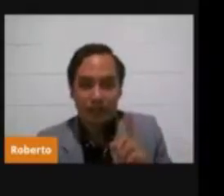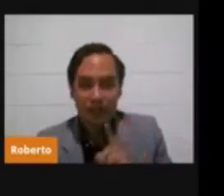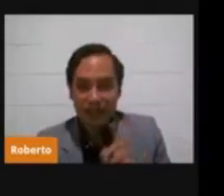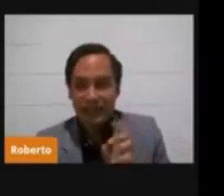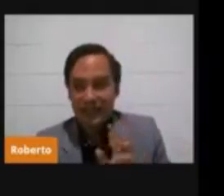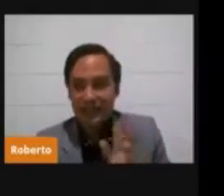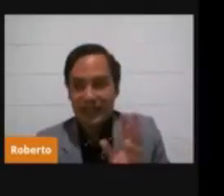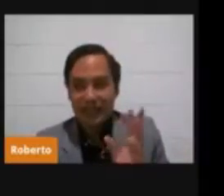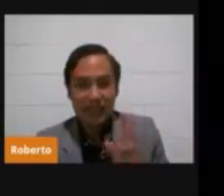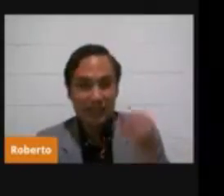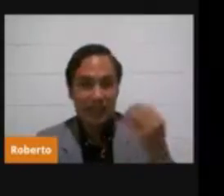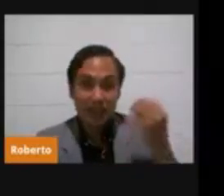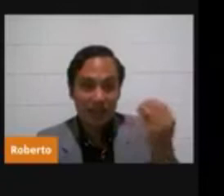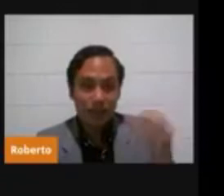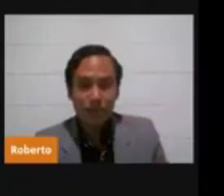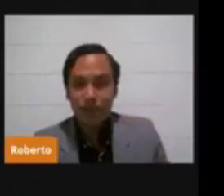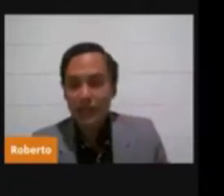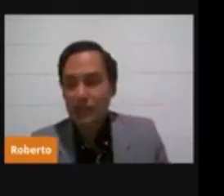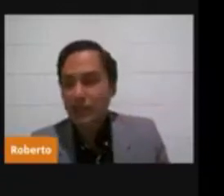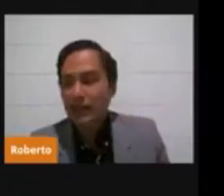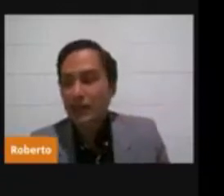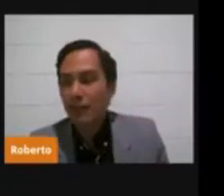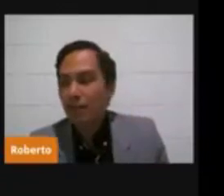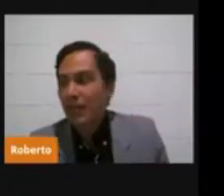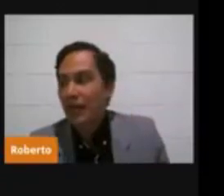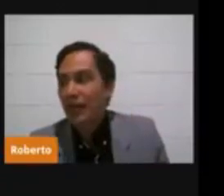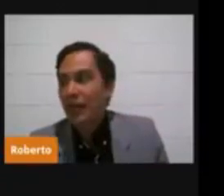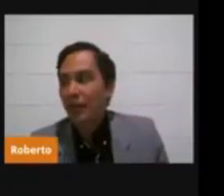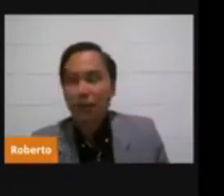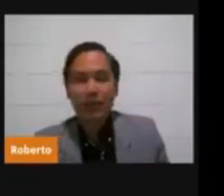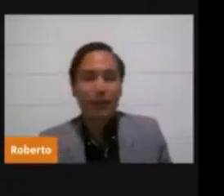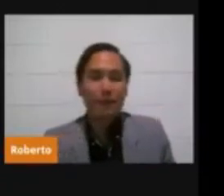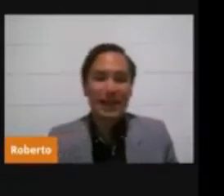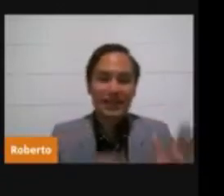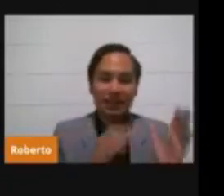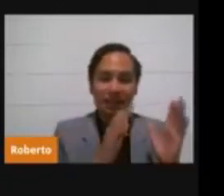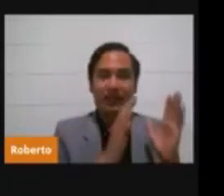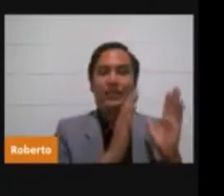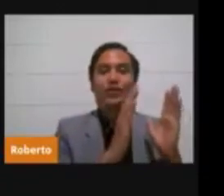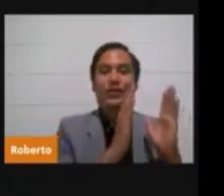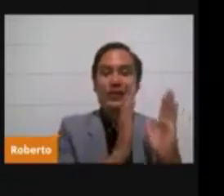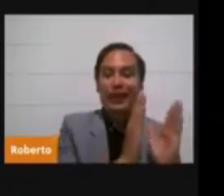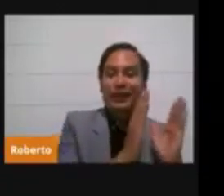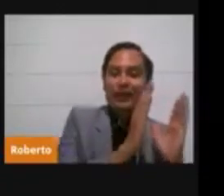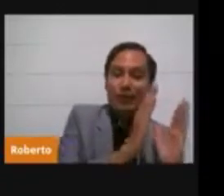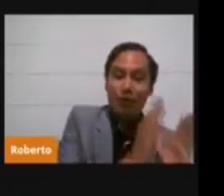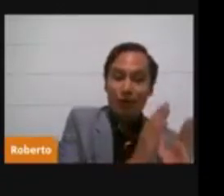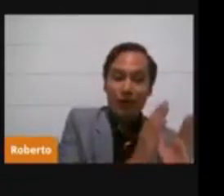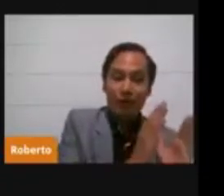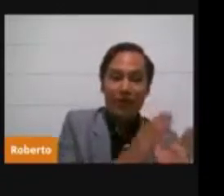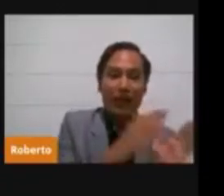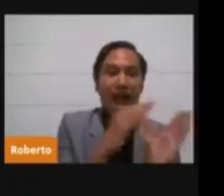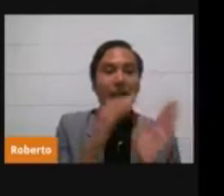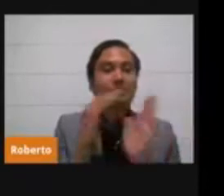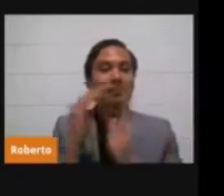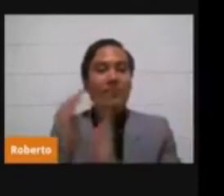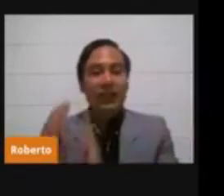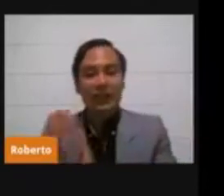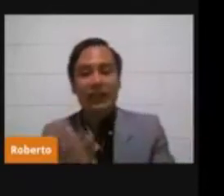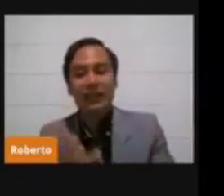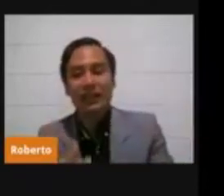gusta que se esté hablando mucho de este tema, pero que pase del hecho de estar de moda